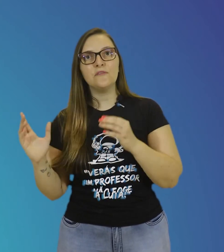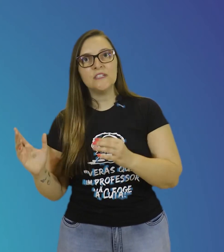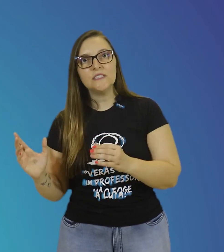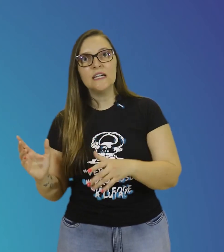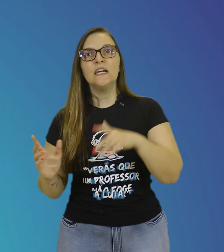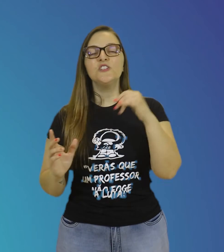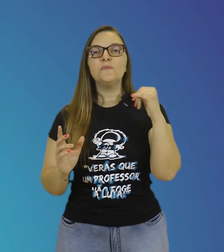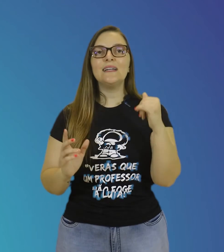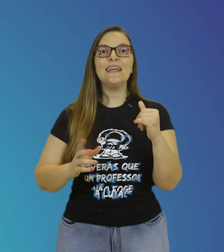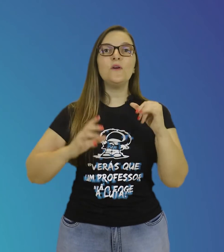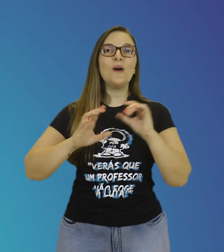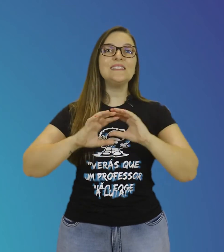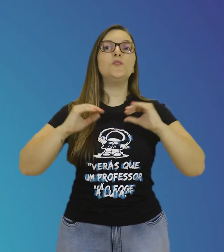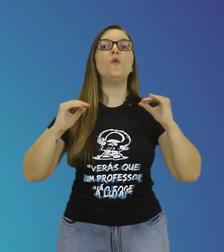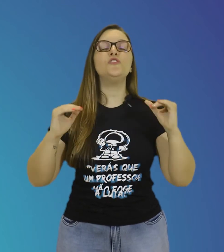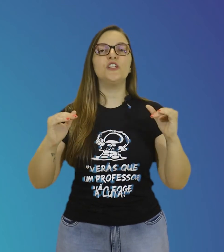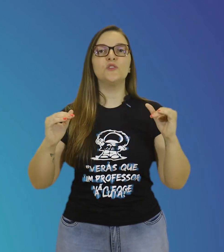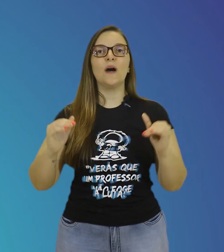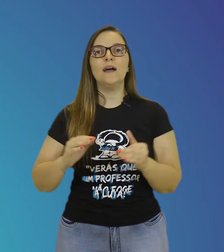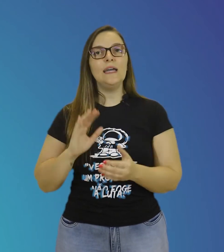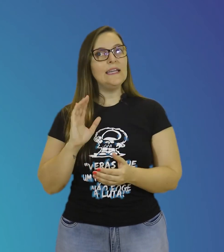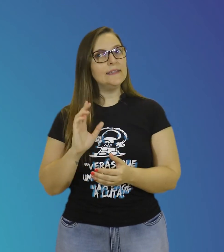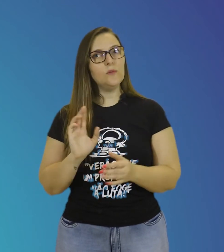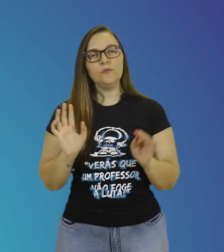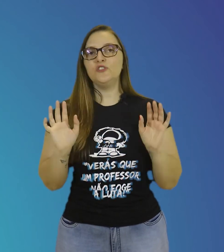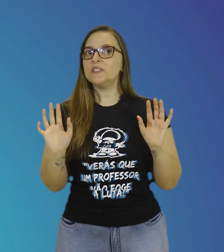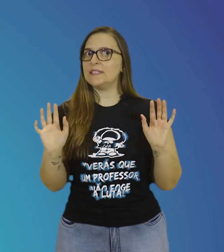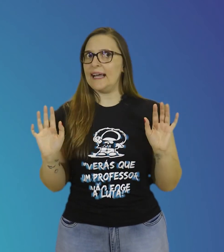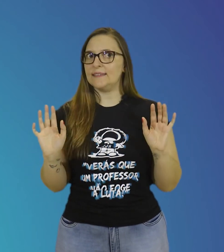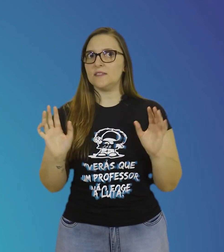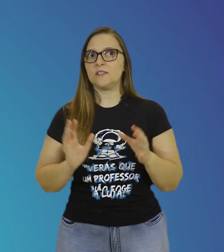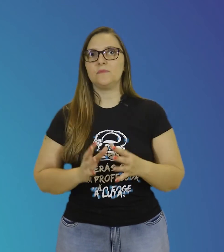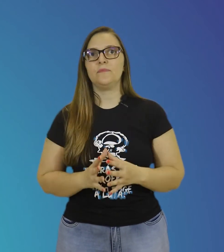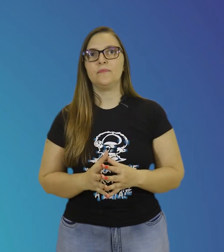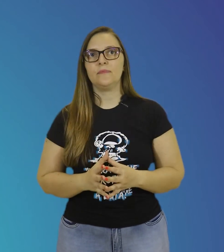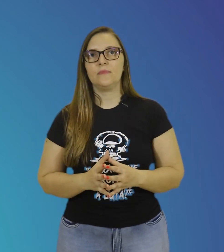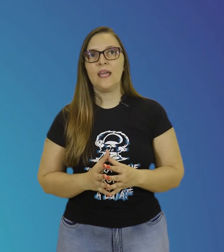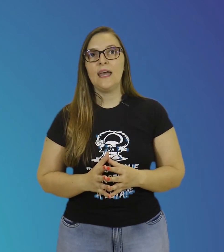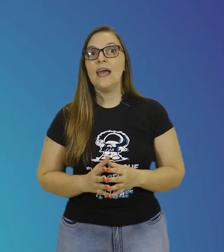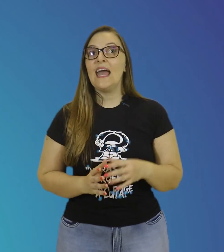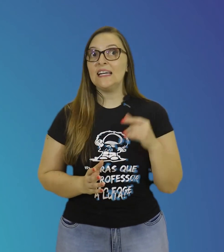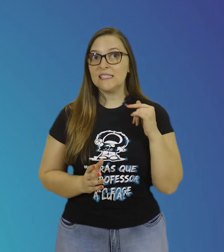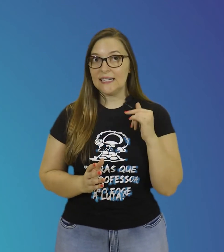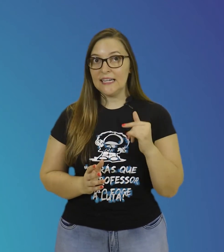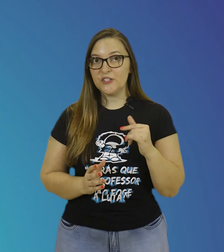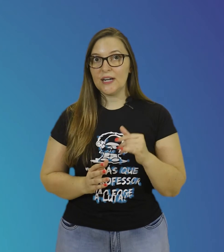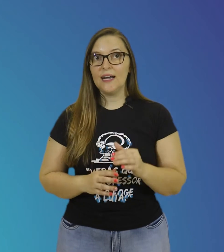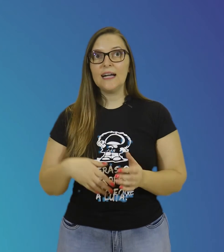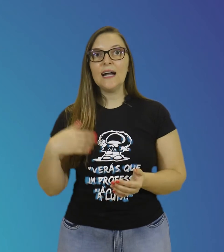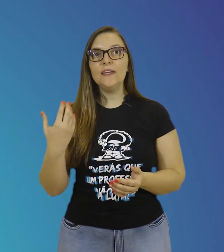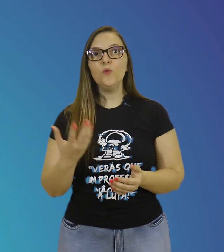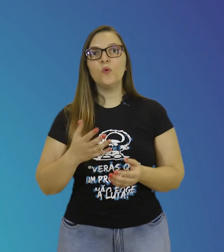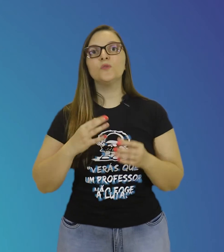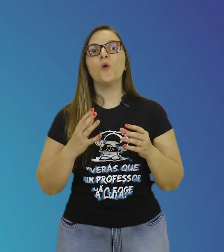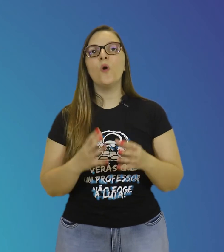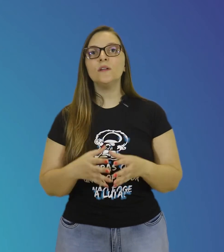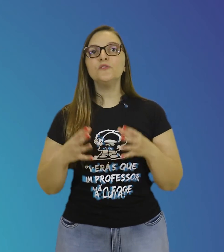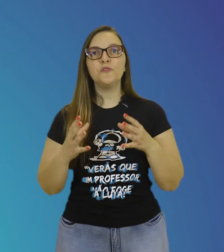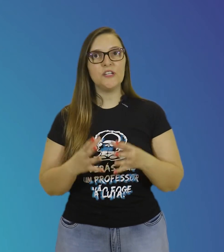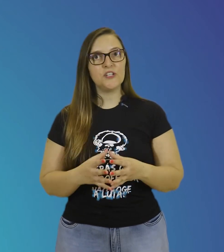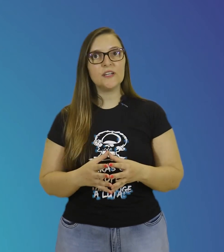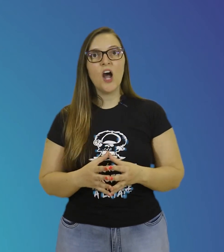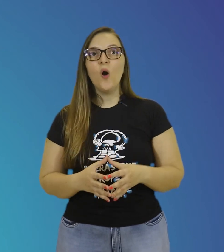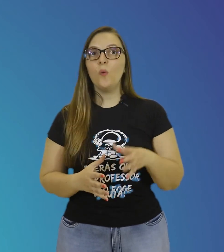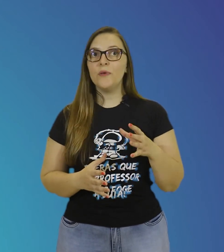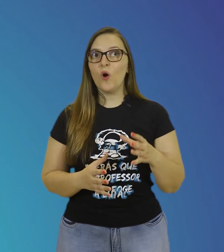variavam de maneira quase contínua e não discretas. Essa crítica caiu quando